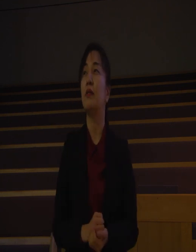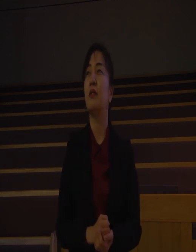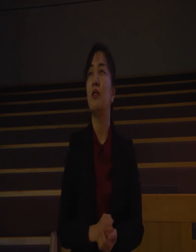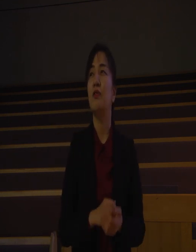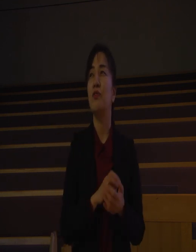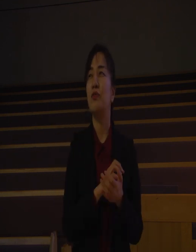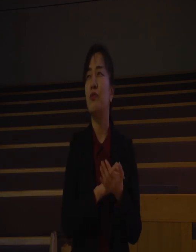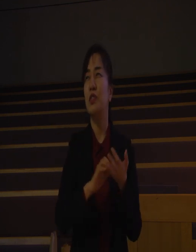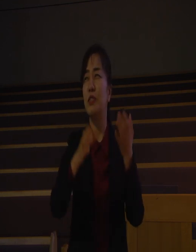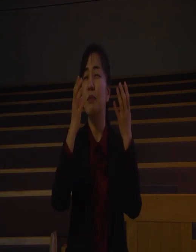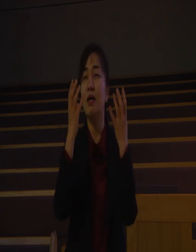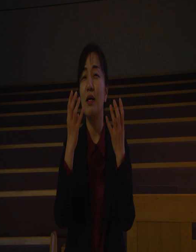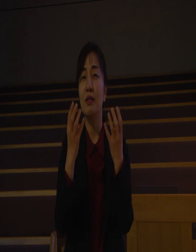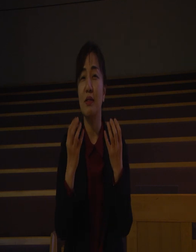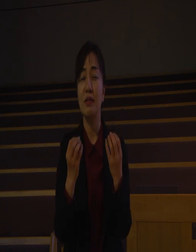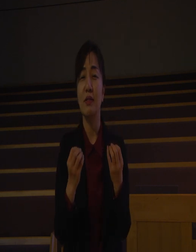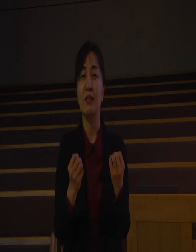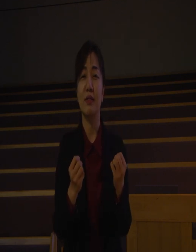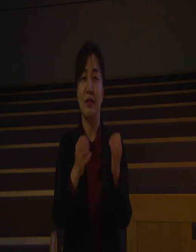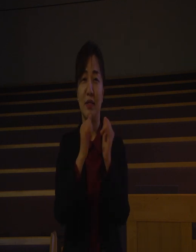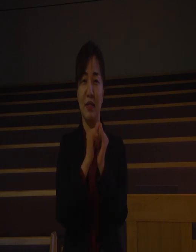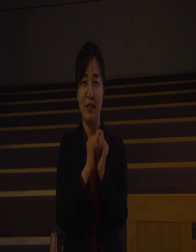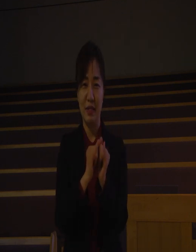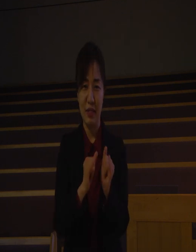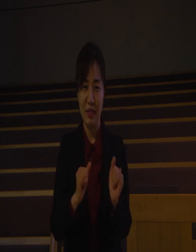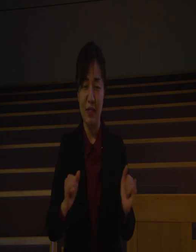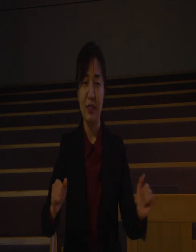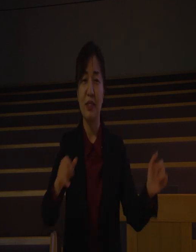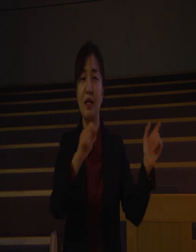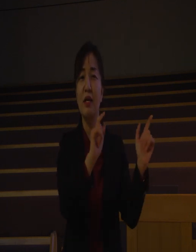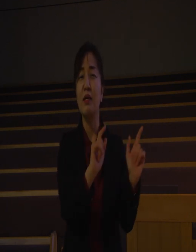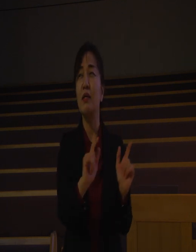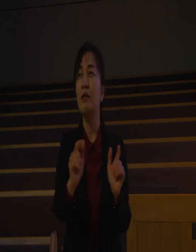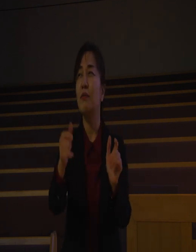흐릅니다. 수없이 많은